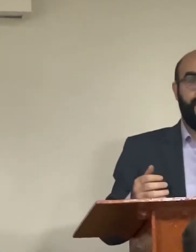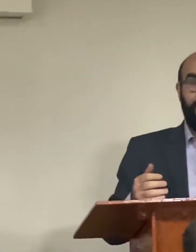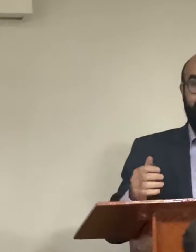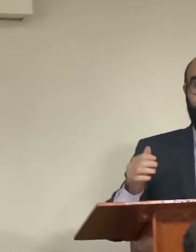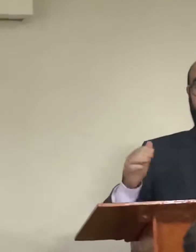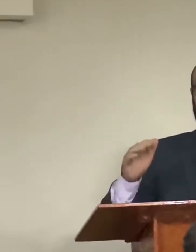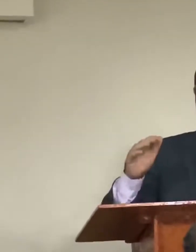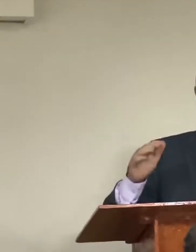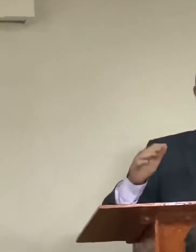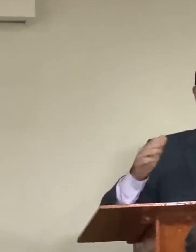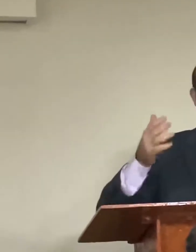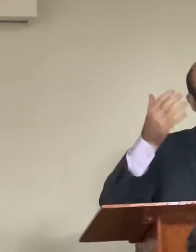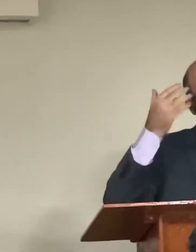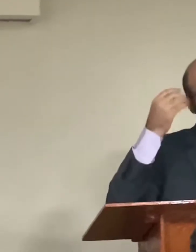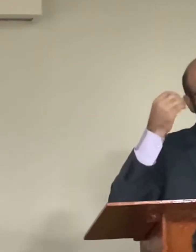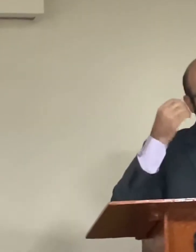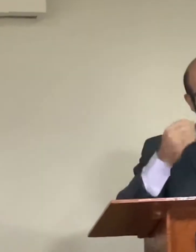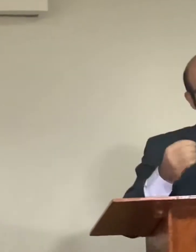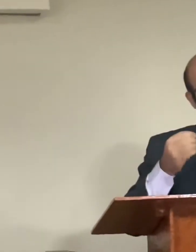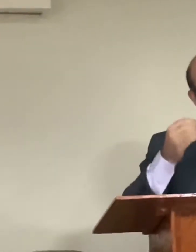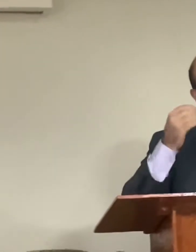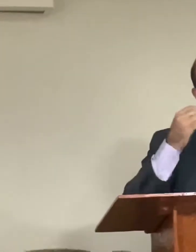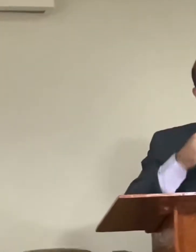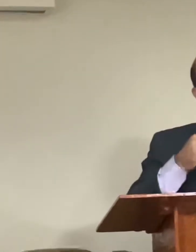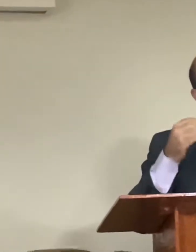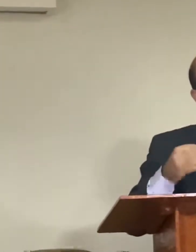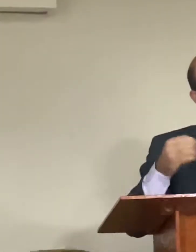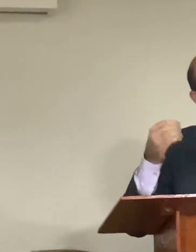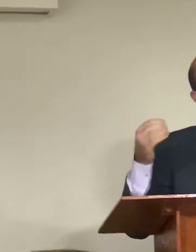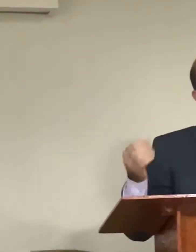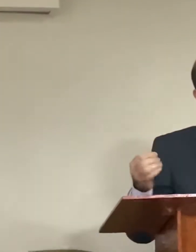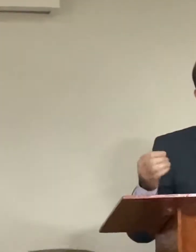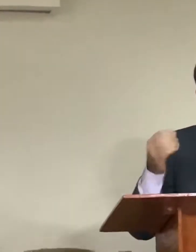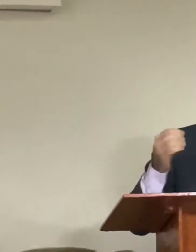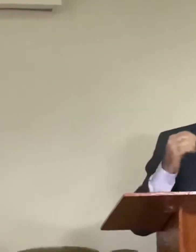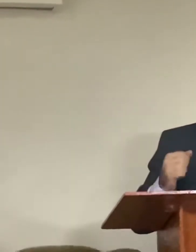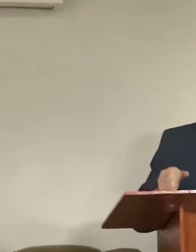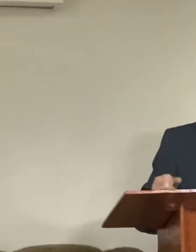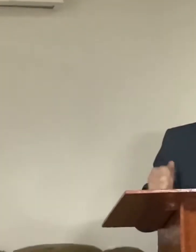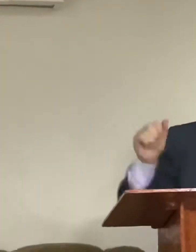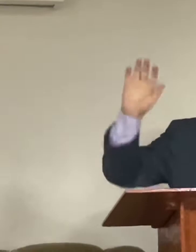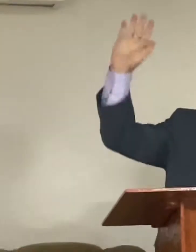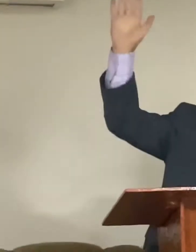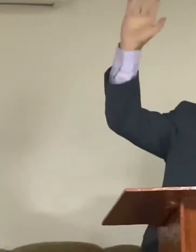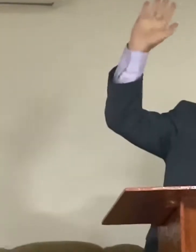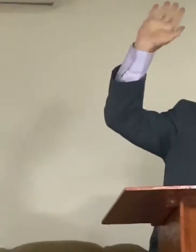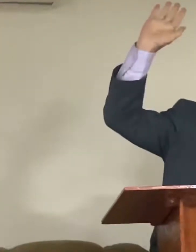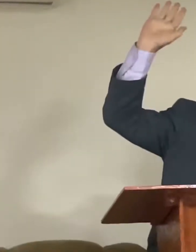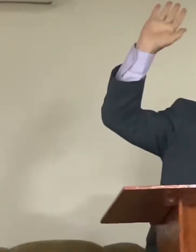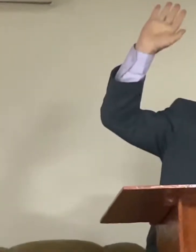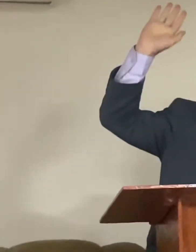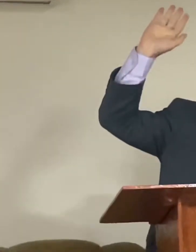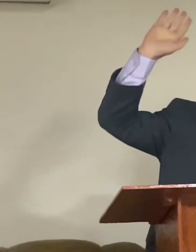Կարևոր կիսատ էր, եկեք այսպես է, ովքեր են մտածում, որ Եդեմի պարտեզից դուրս հանելը, դա պատիժ է, ըստ